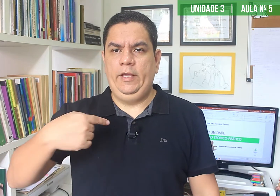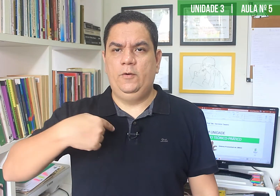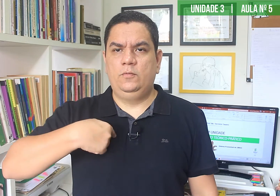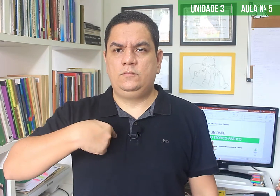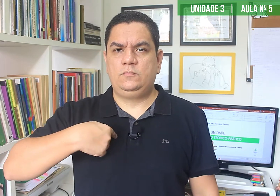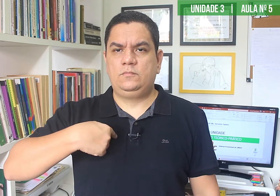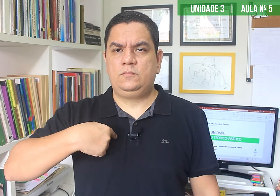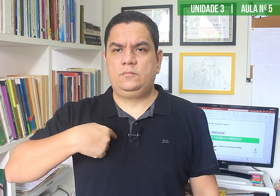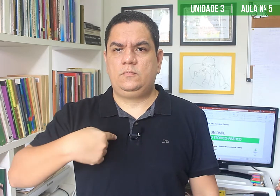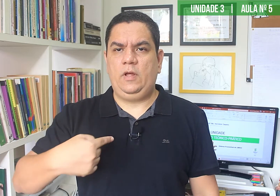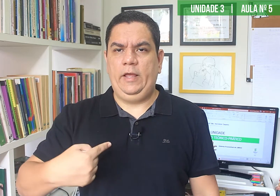eu,